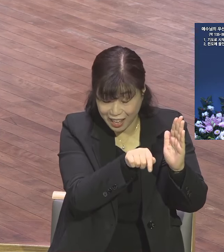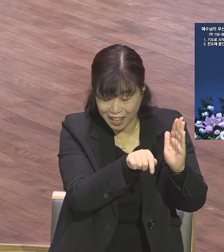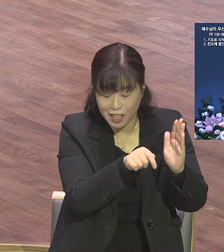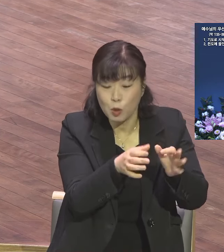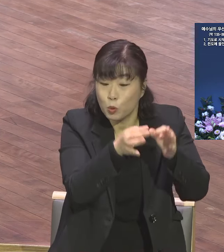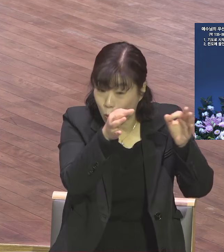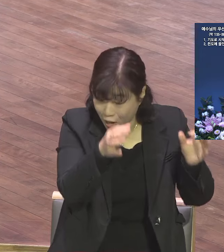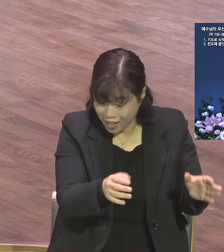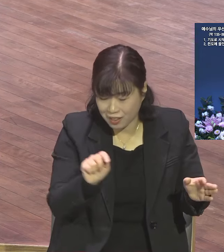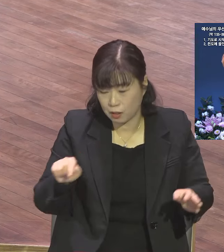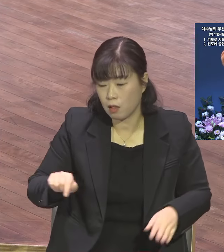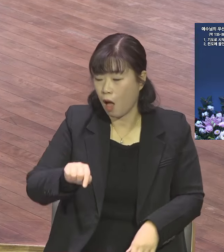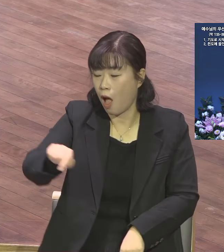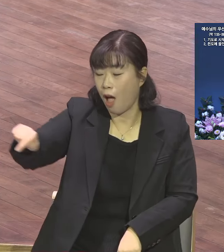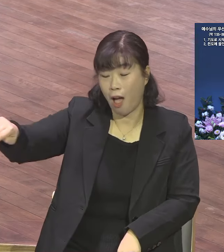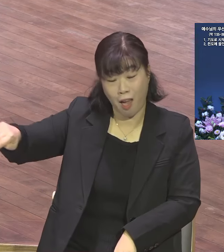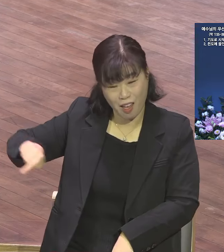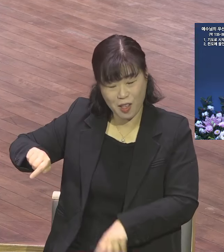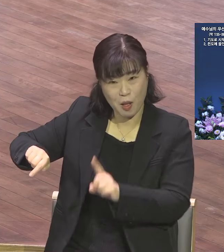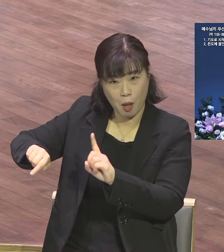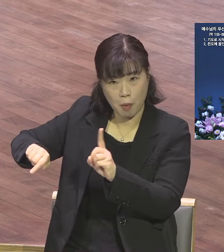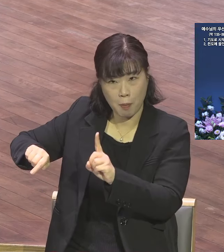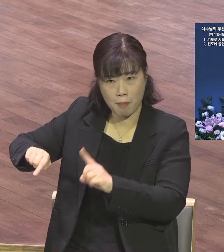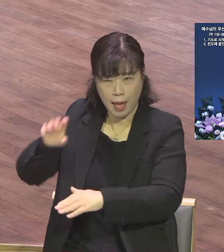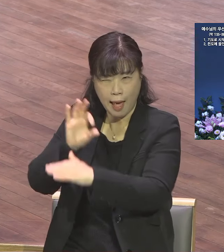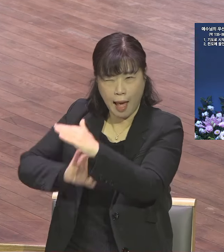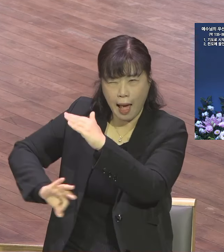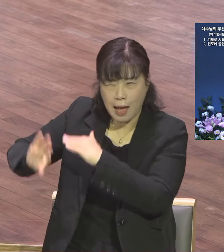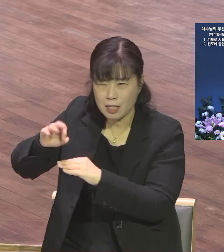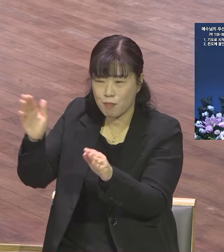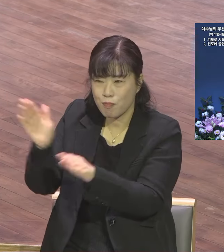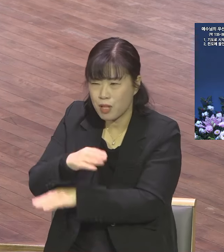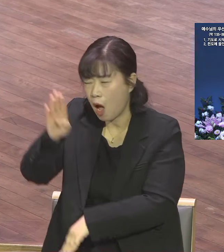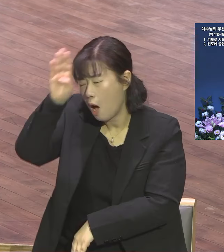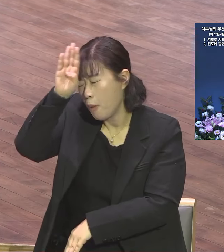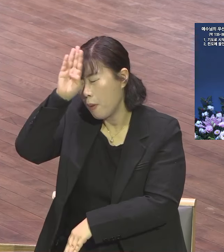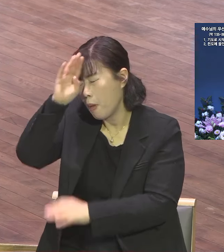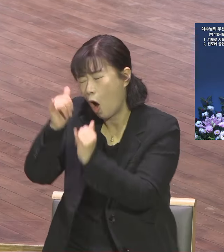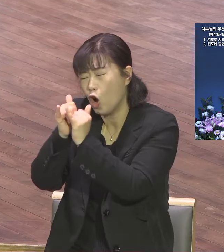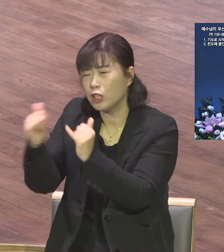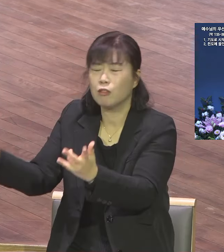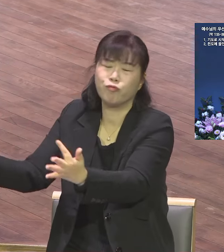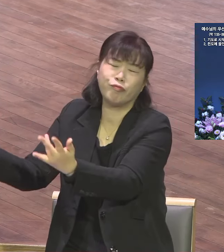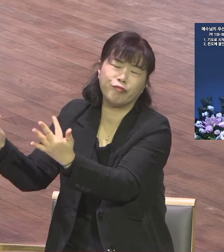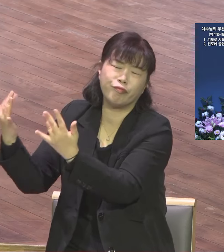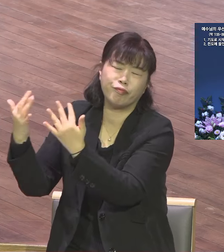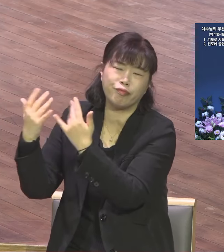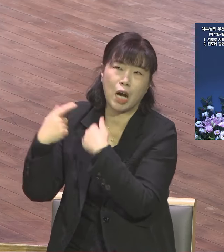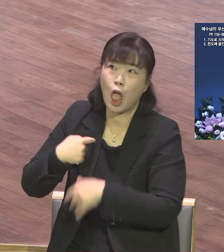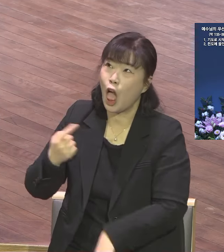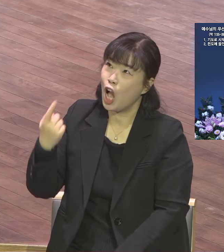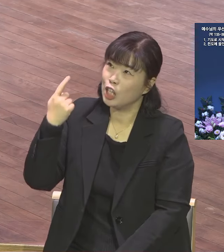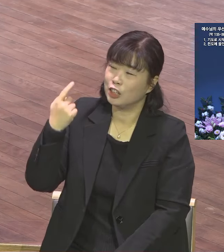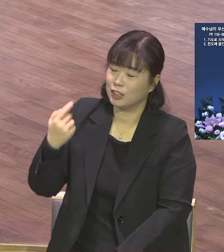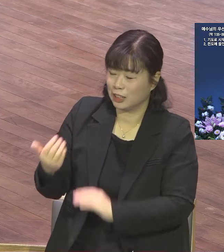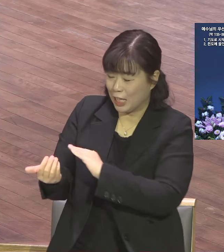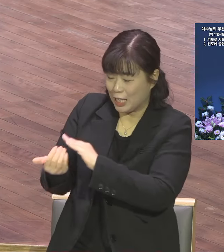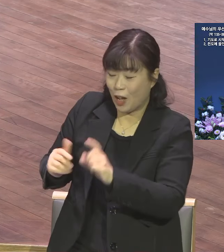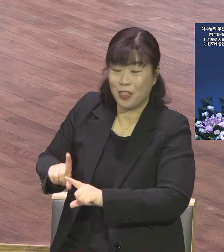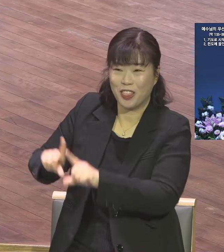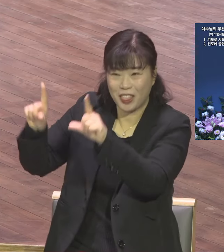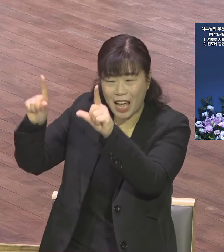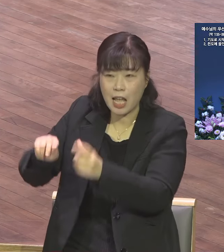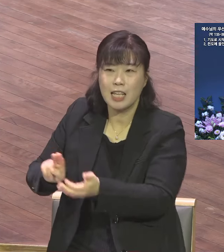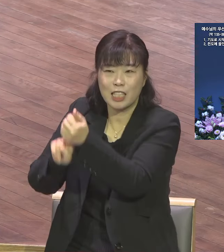소문 듣고 이른 아침부터 병자들이 그냥 예수님을 찾아온 것입니다. 그래서 베드로를